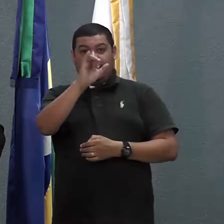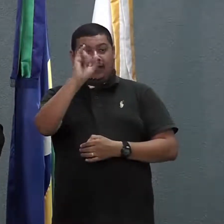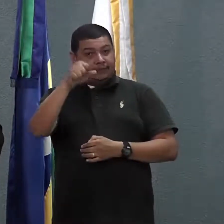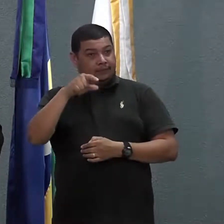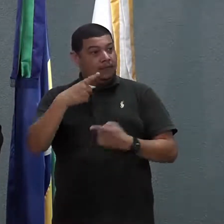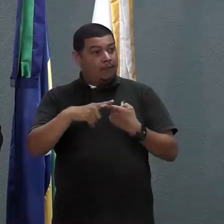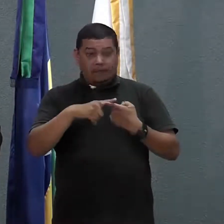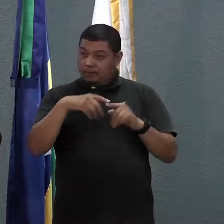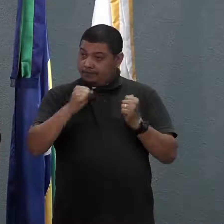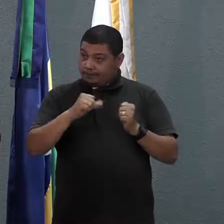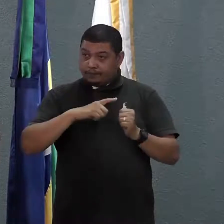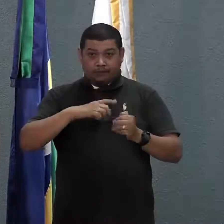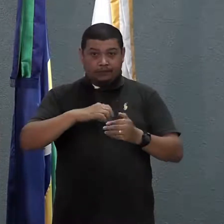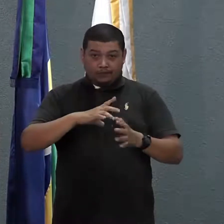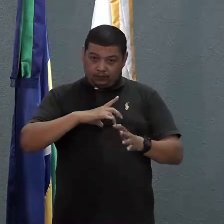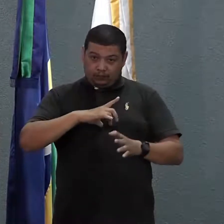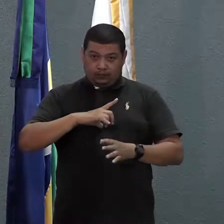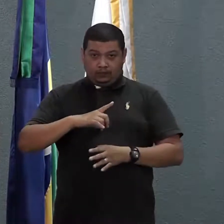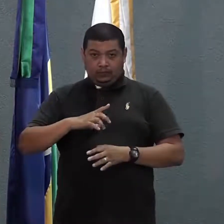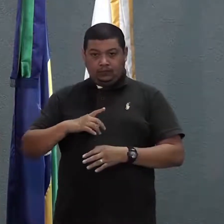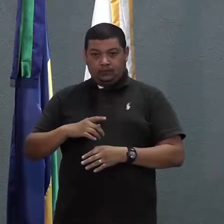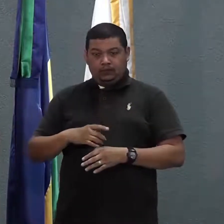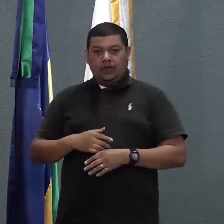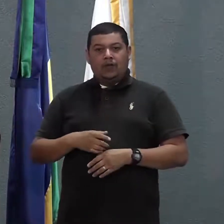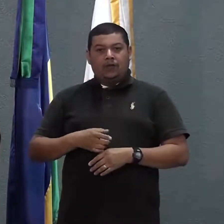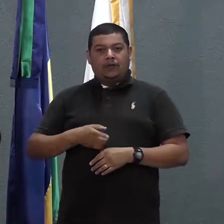temos que tomar algumas providências em relação à água.